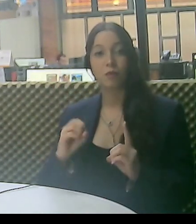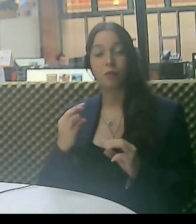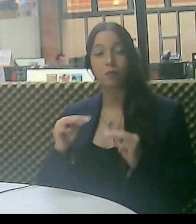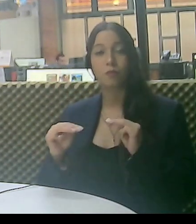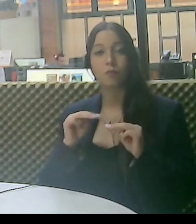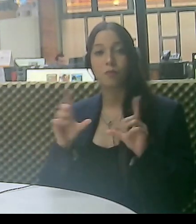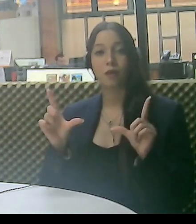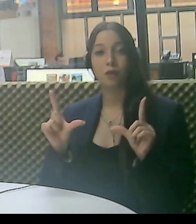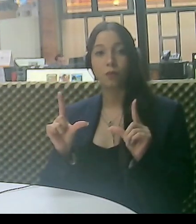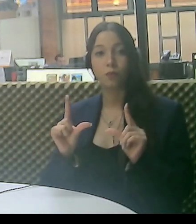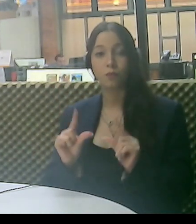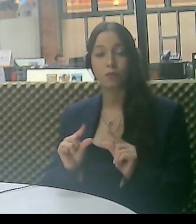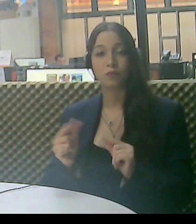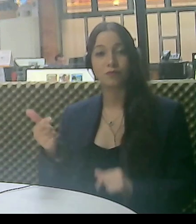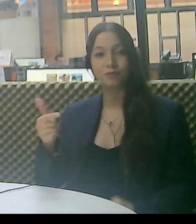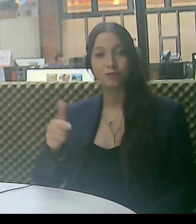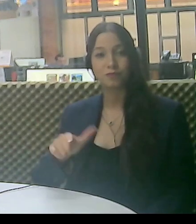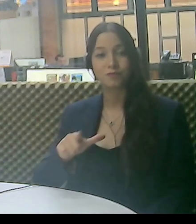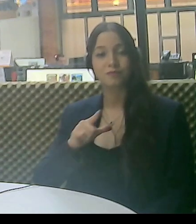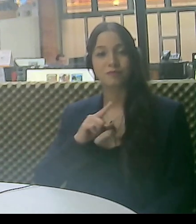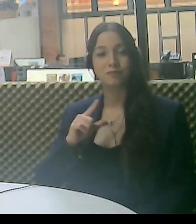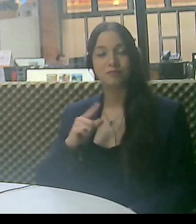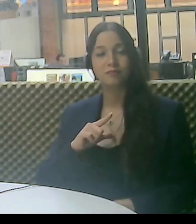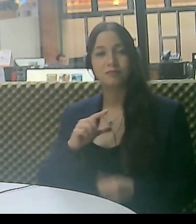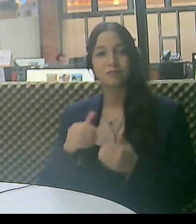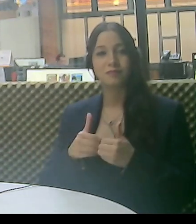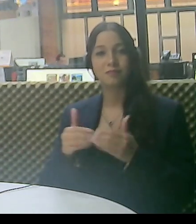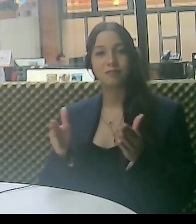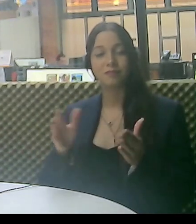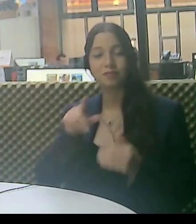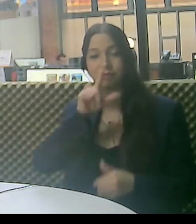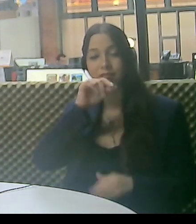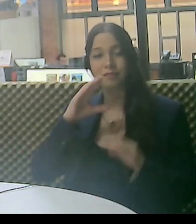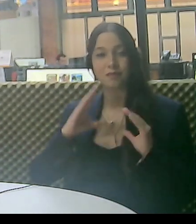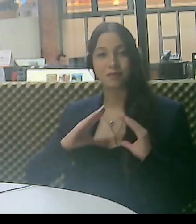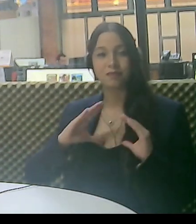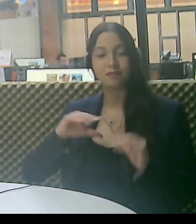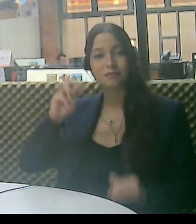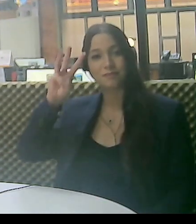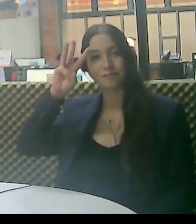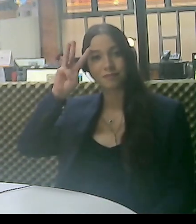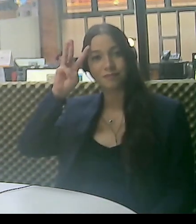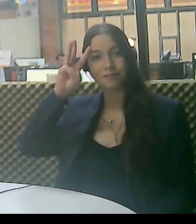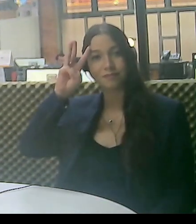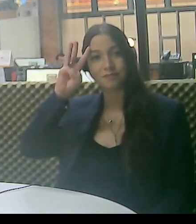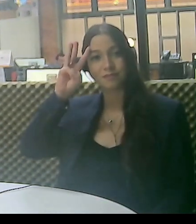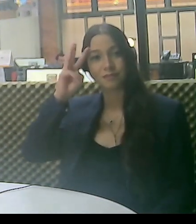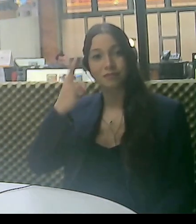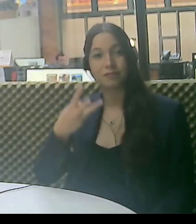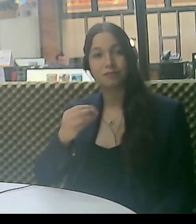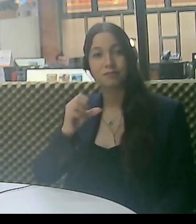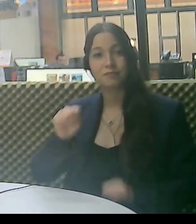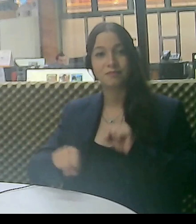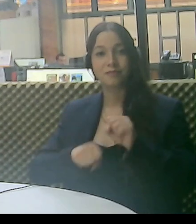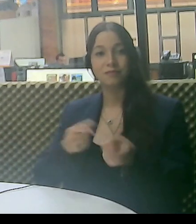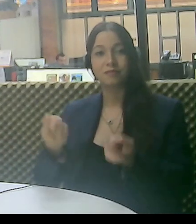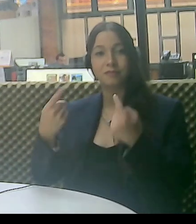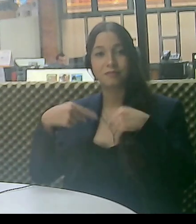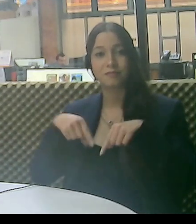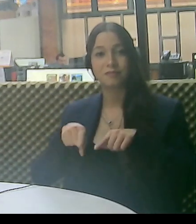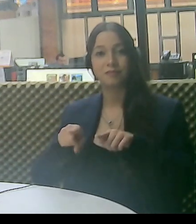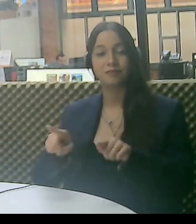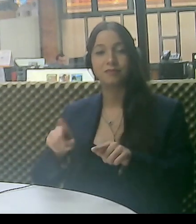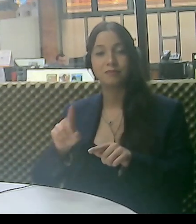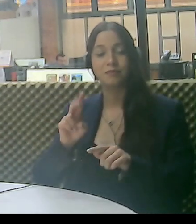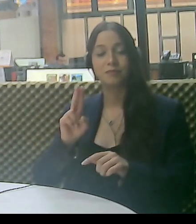mobilidade reduzida, voltam à atividade no Parque do Sabiá a partir desta terça. O empréstimo das 30 bicicletas disponibilizadas